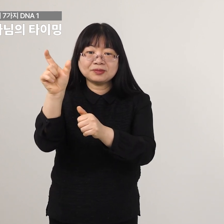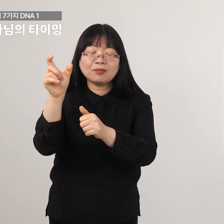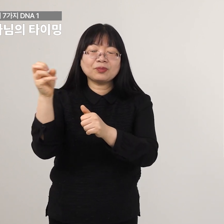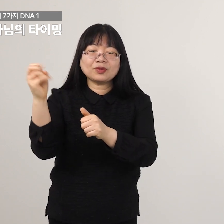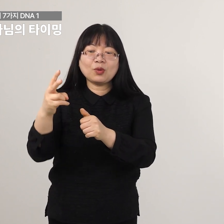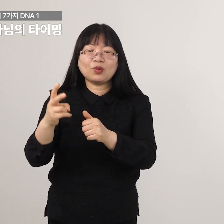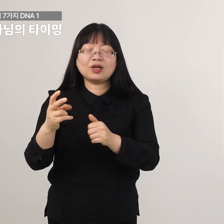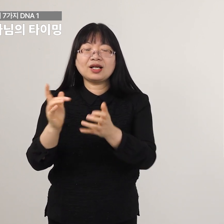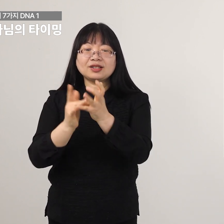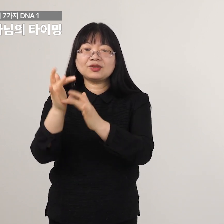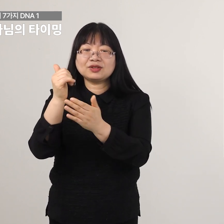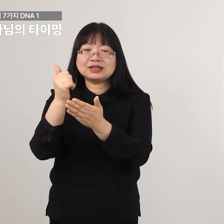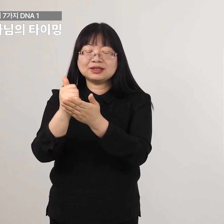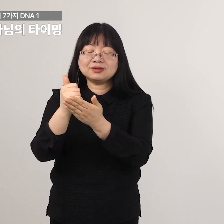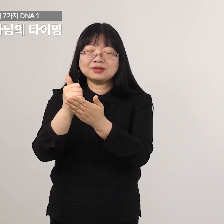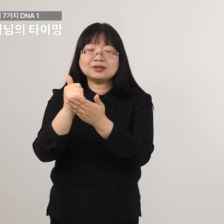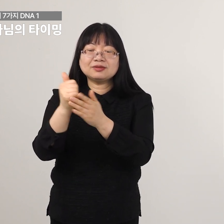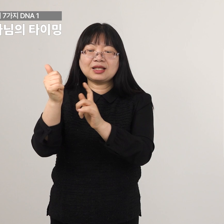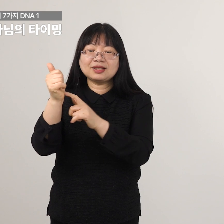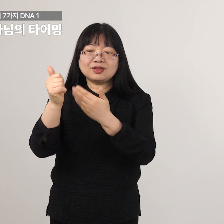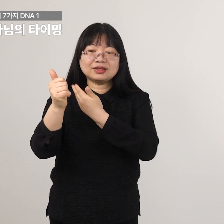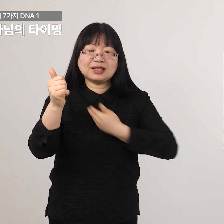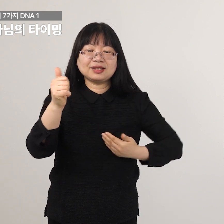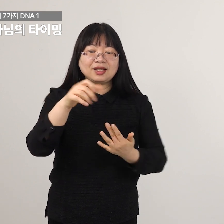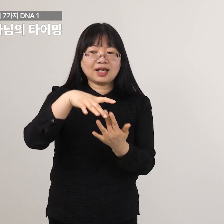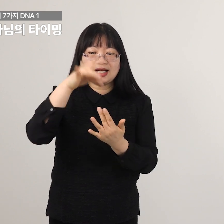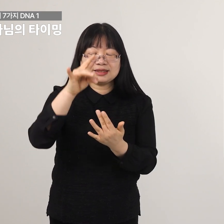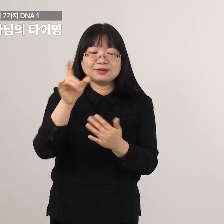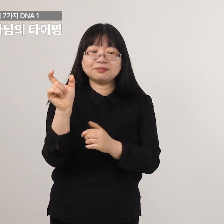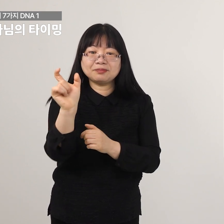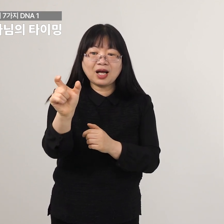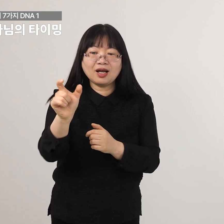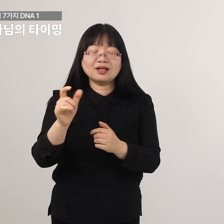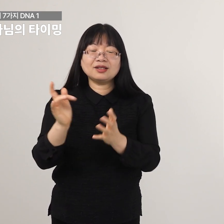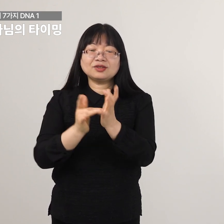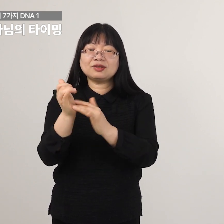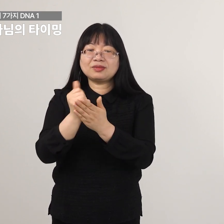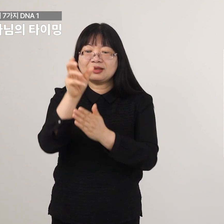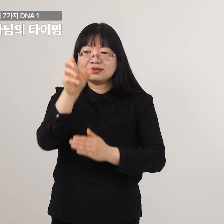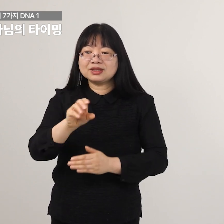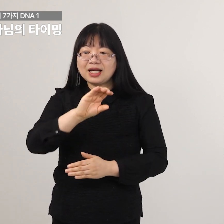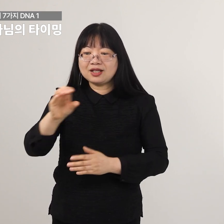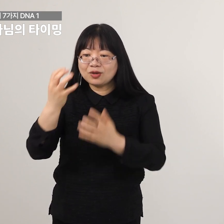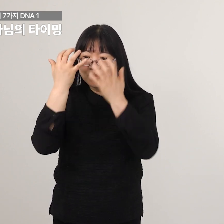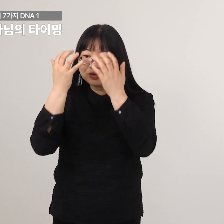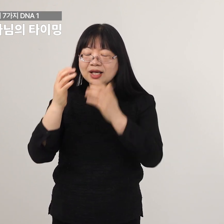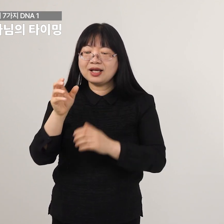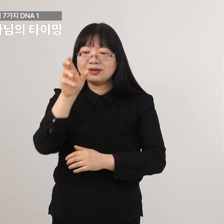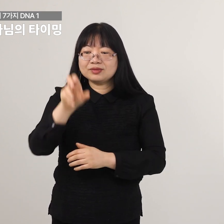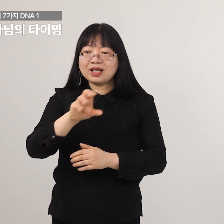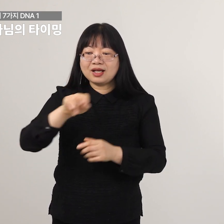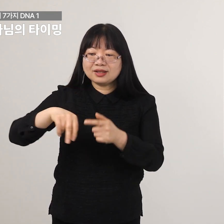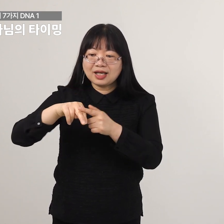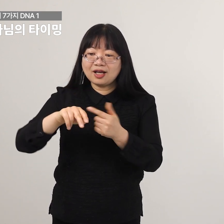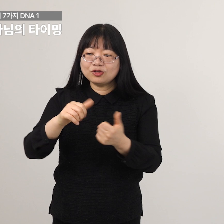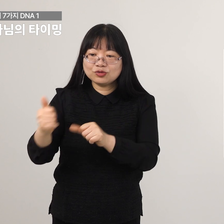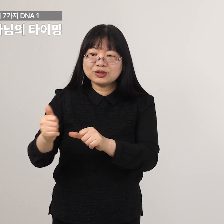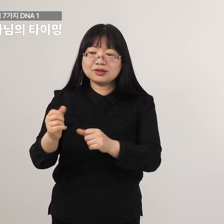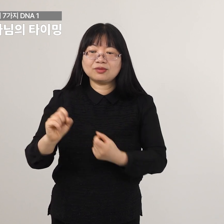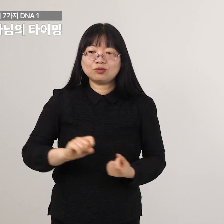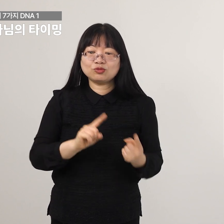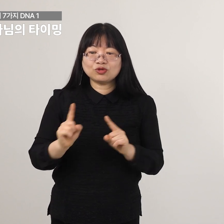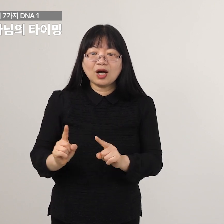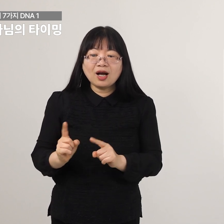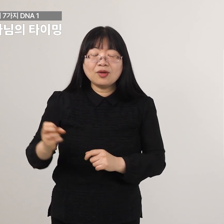그분의 제자들의 택하심, 그분의 십자가의 고난, 십자가의 죽으심, 부활,